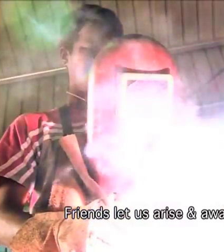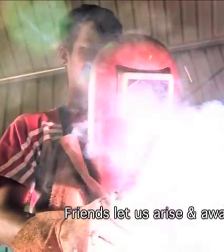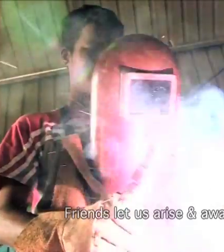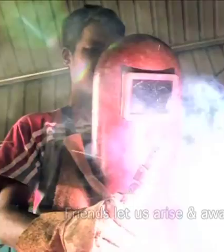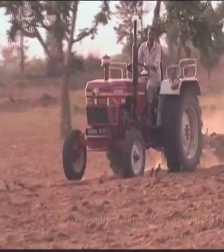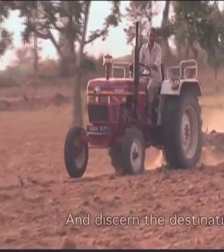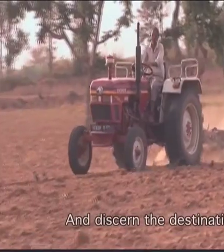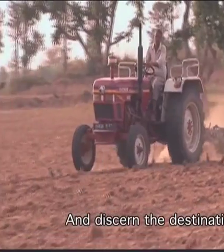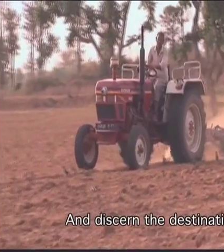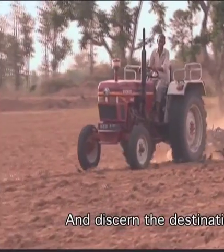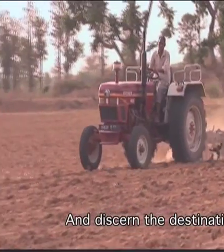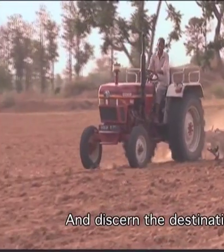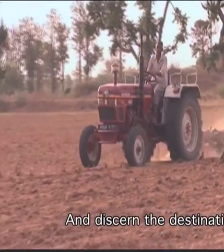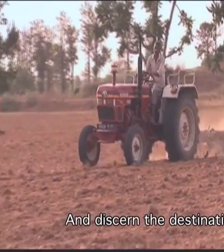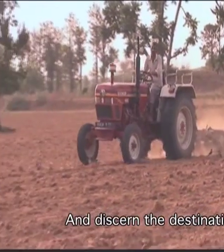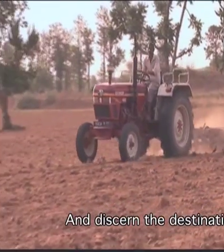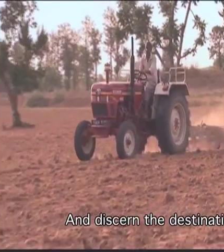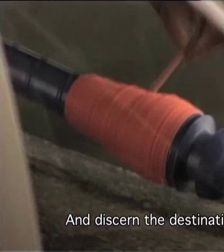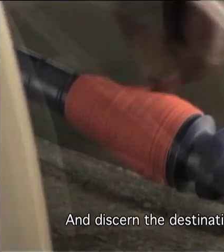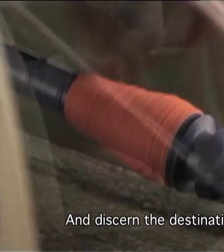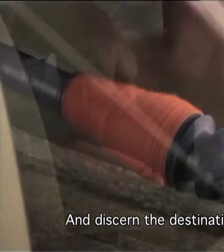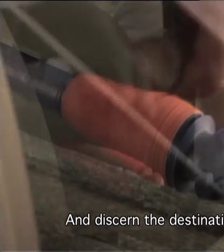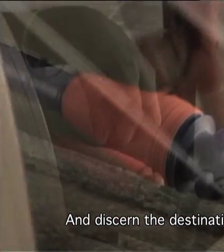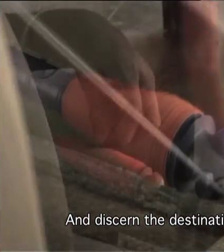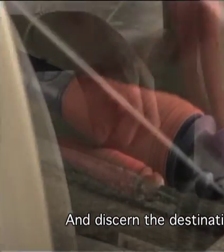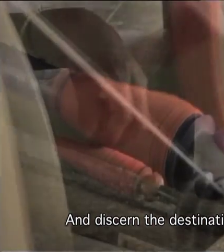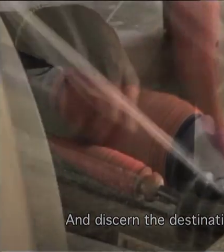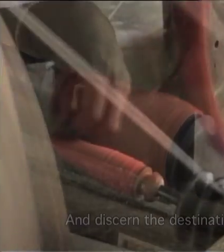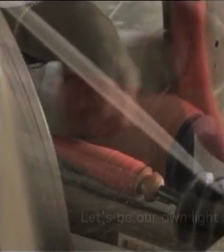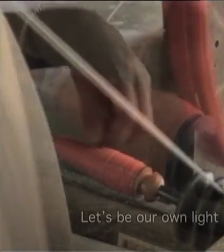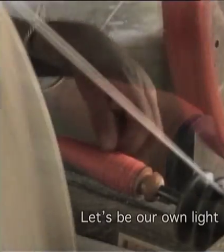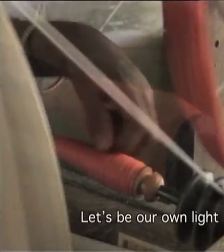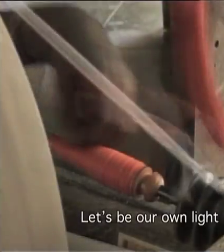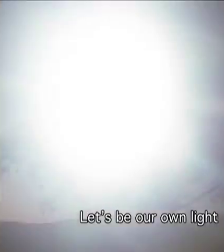मंजिल आने की ध्वनि सुने